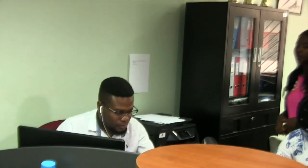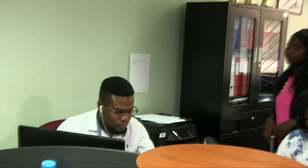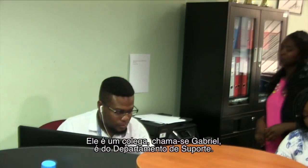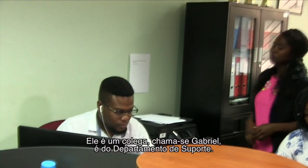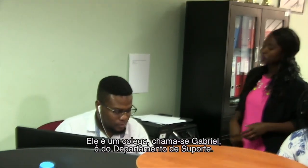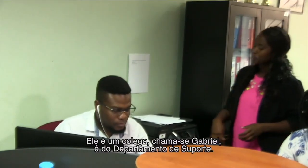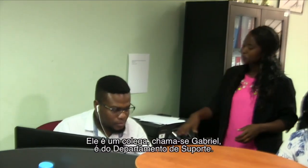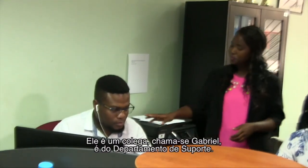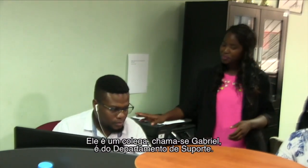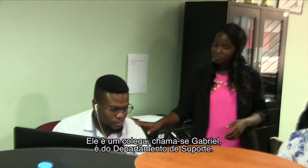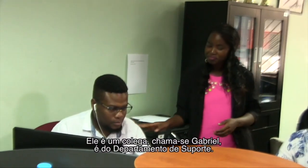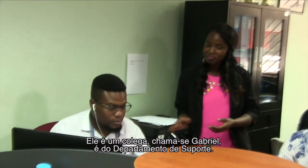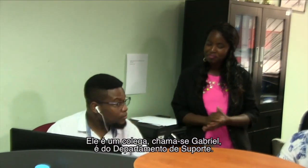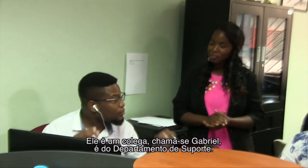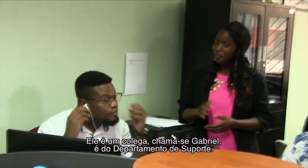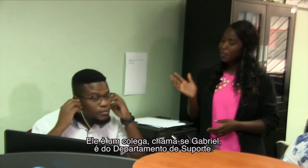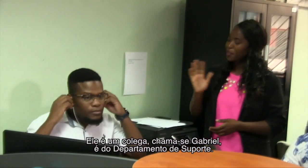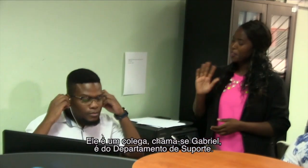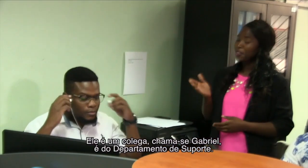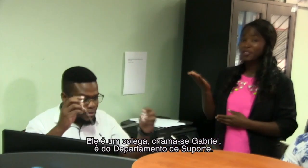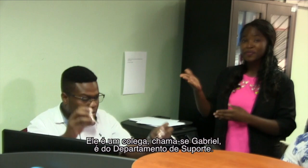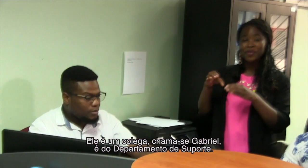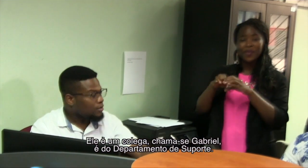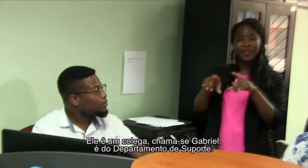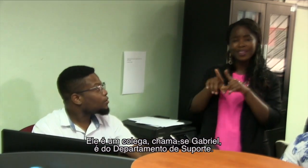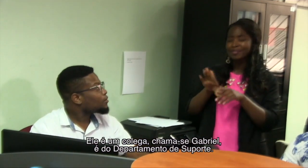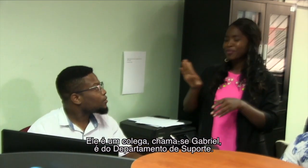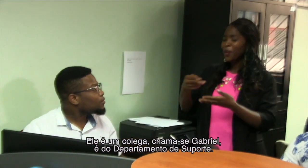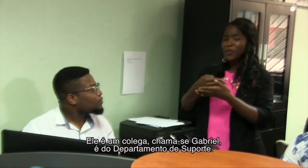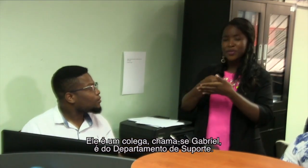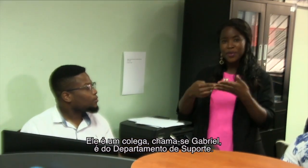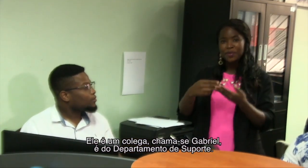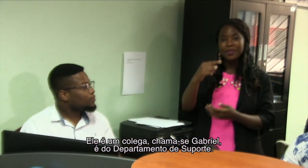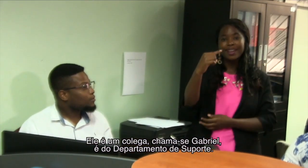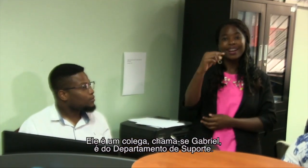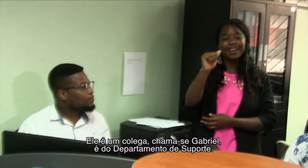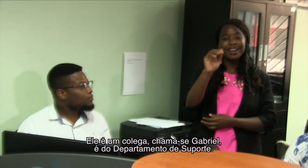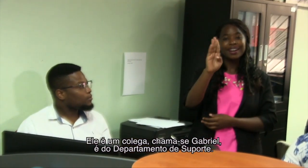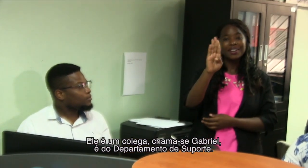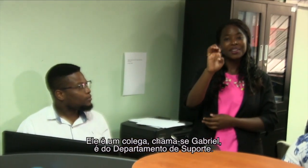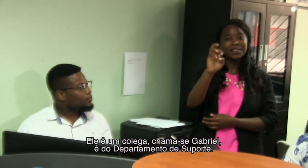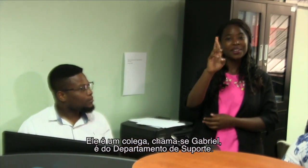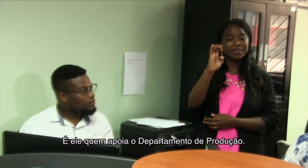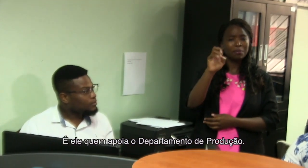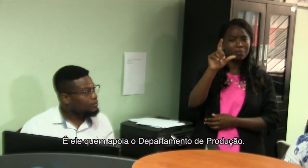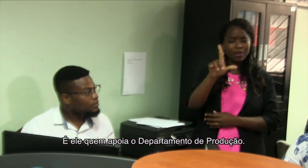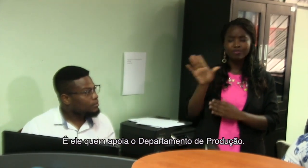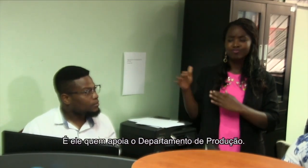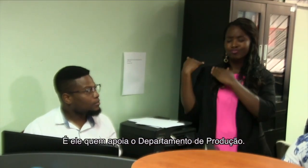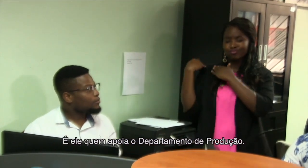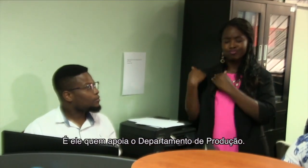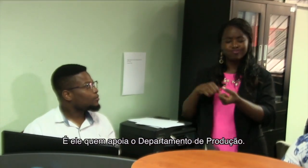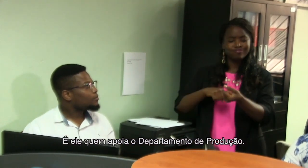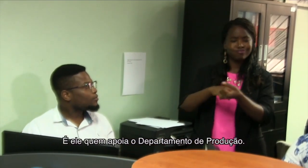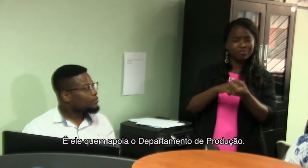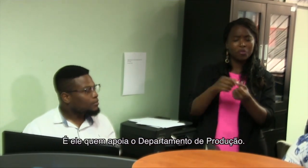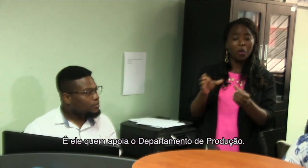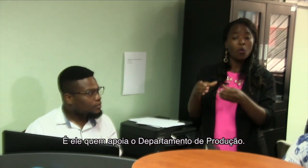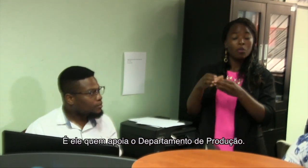Ele é um colega. Chama-se Gabriel. É do Departamento de Suporte. É ele quem apoia o Departamento de Produção.